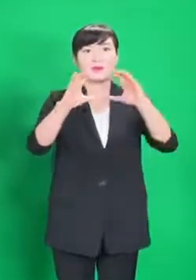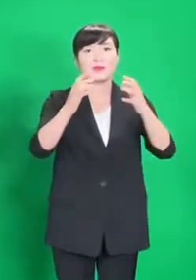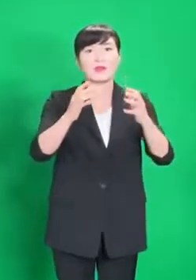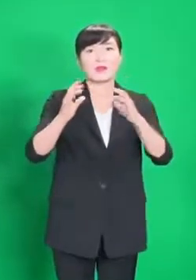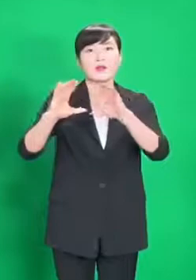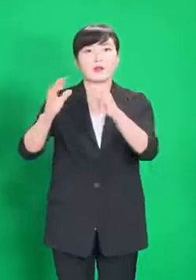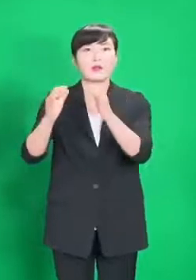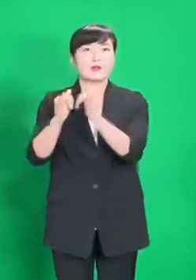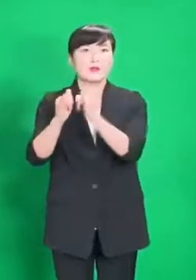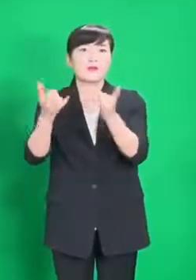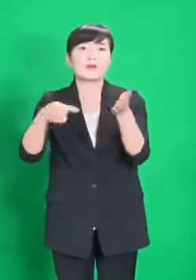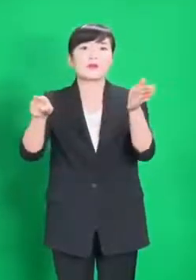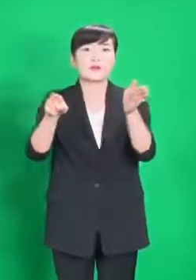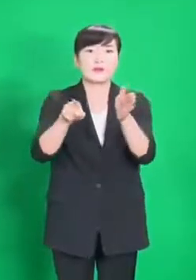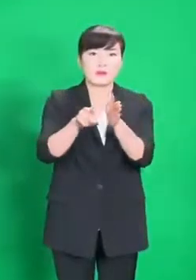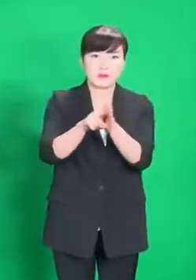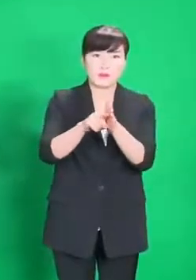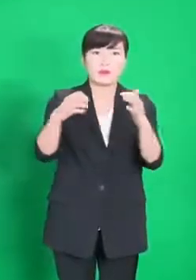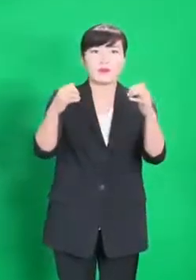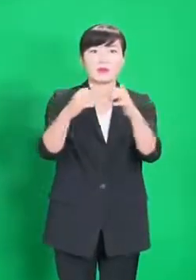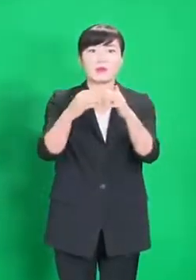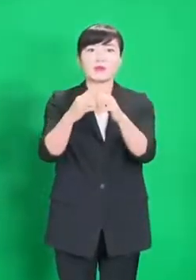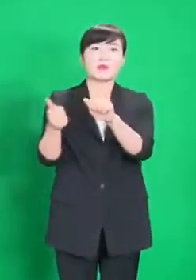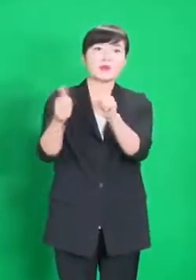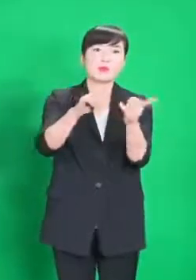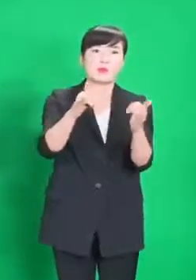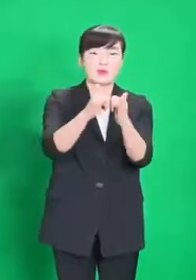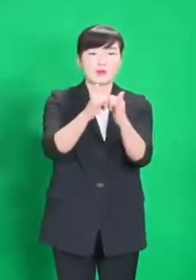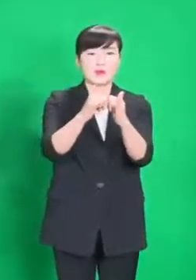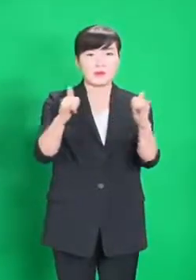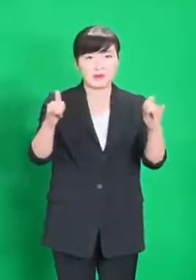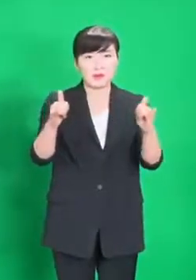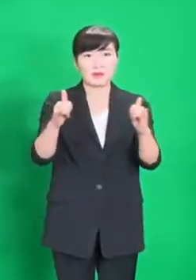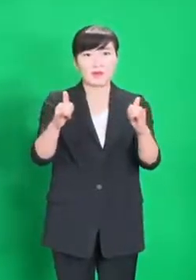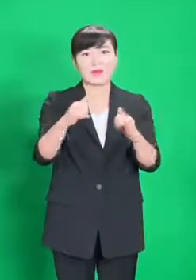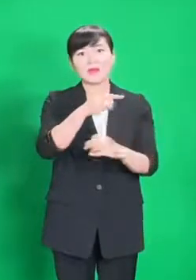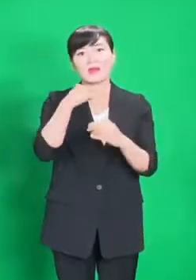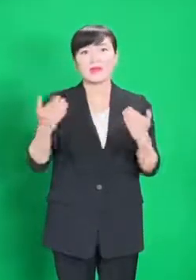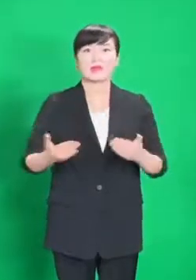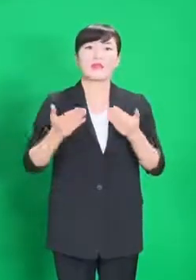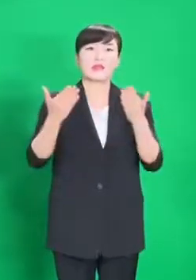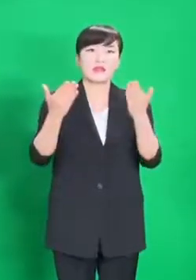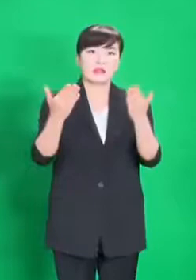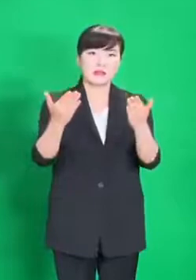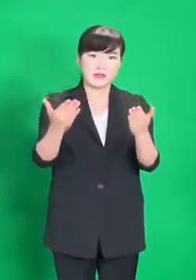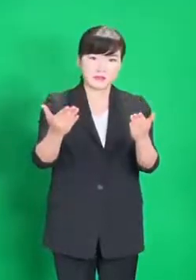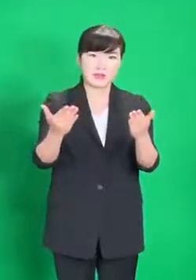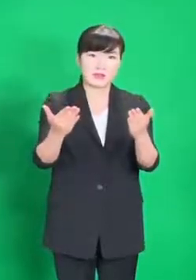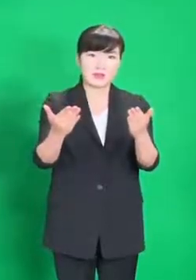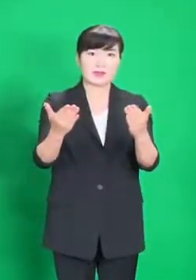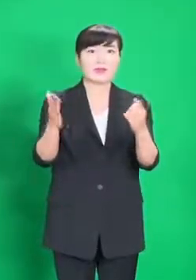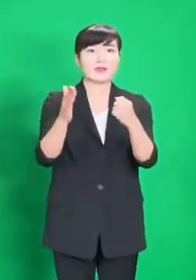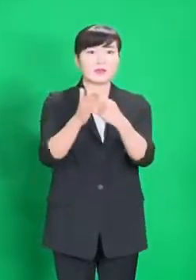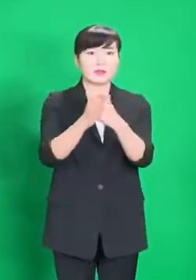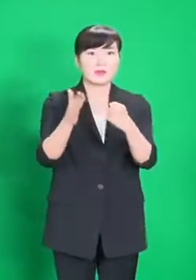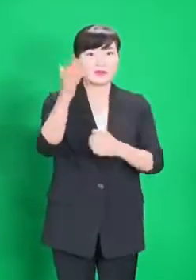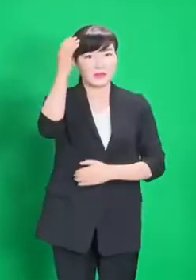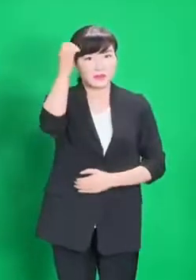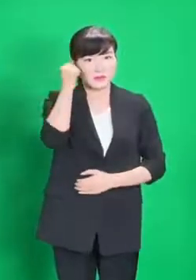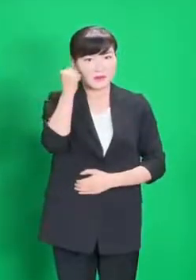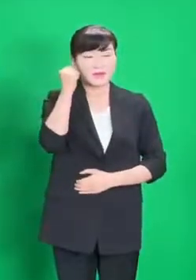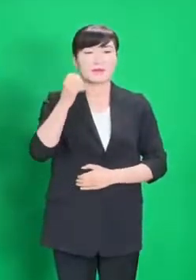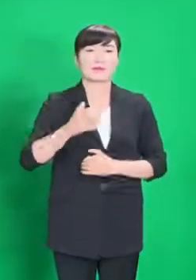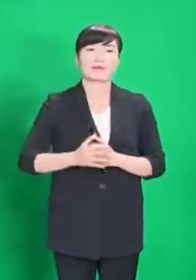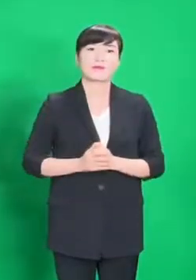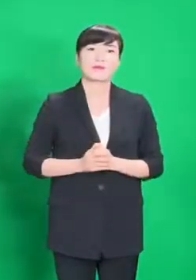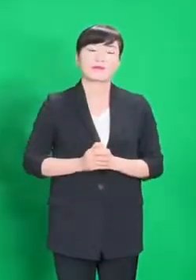위해 목숨을 바치신 순국선열들의 고귀한 희생과 헌신의 대가임을